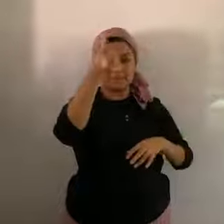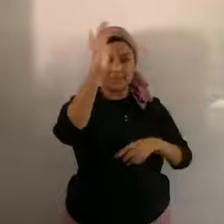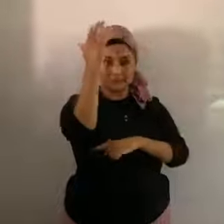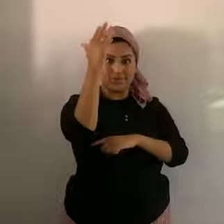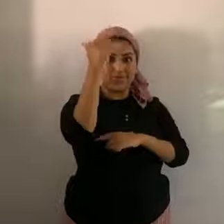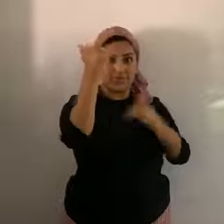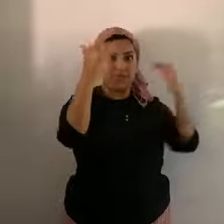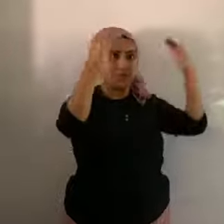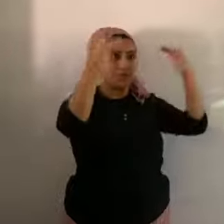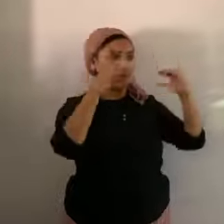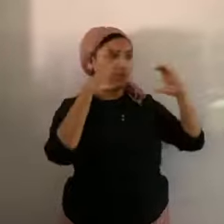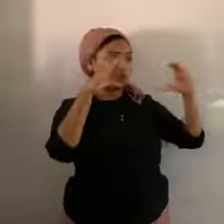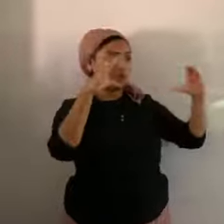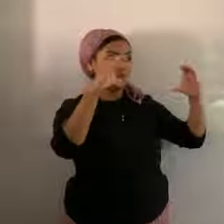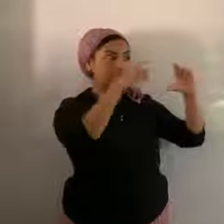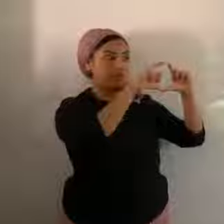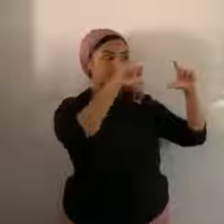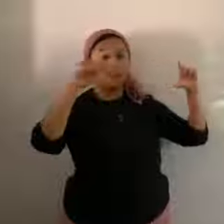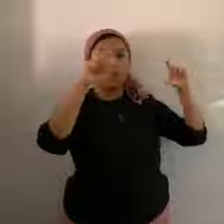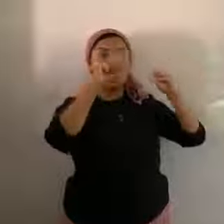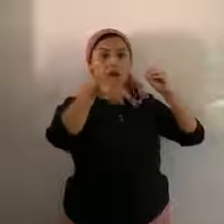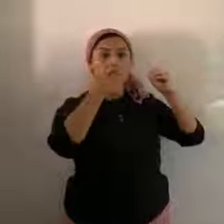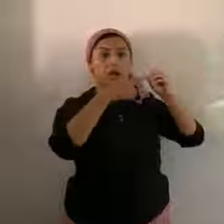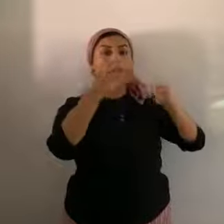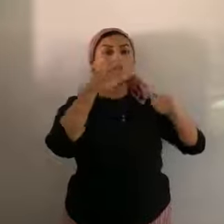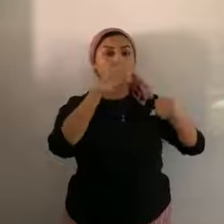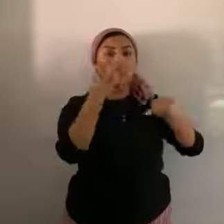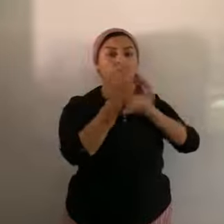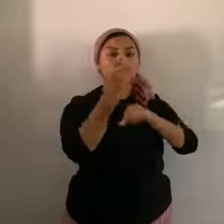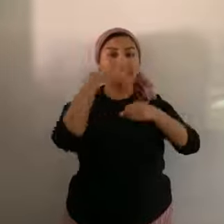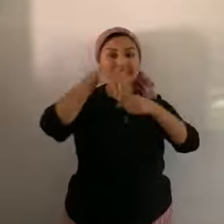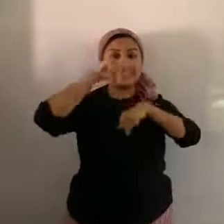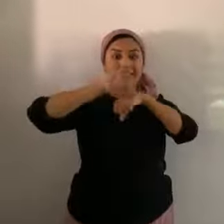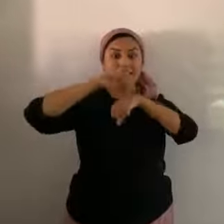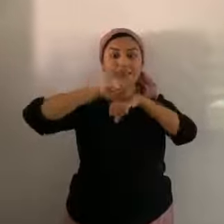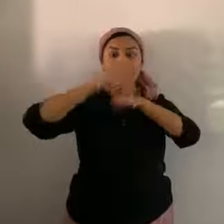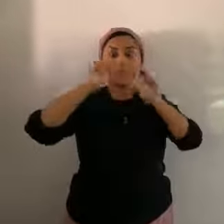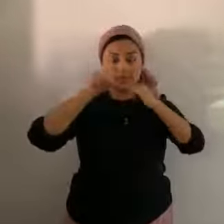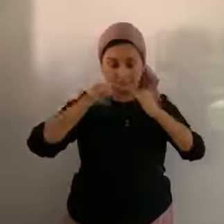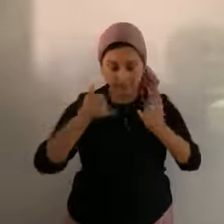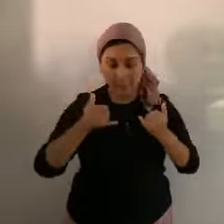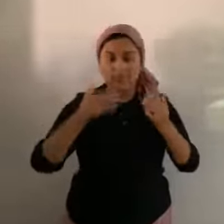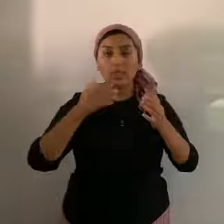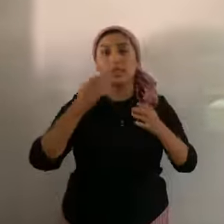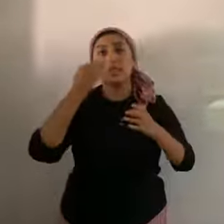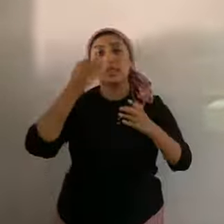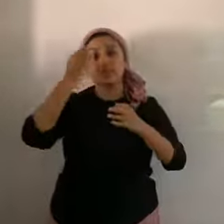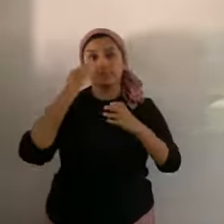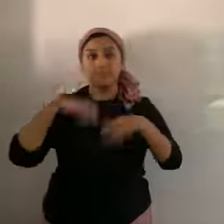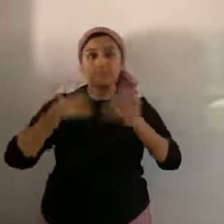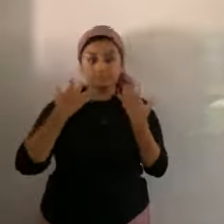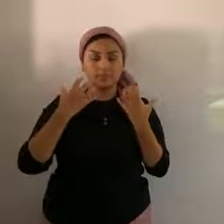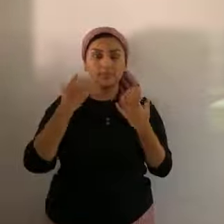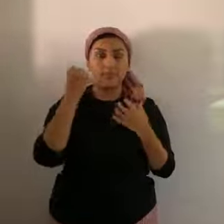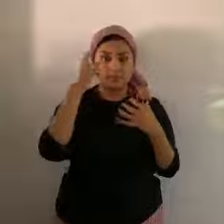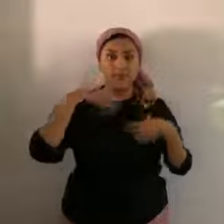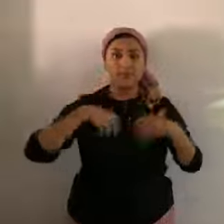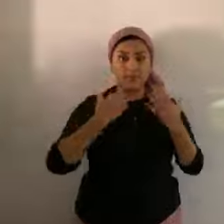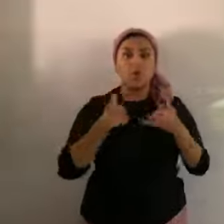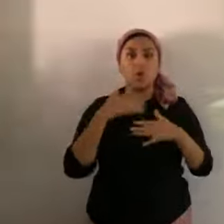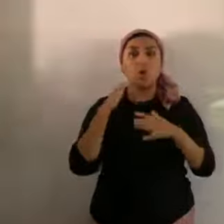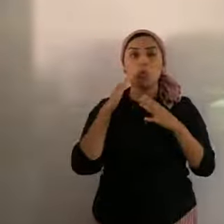juicio de Yahshua sobre el mal uso del templo. Bueno, el Eterno se airó, Yahshua se airó, y